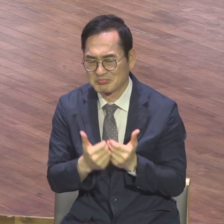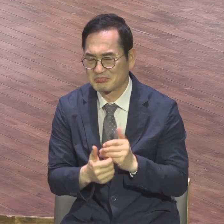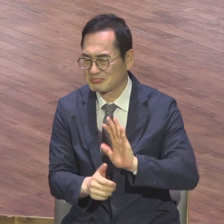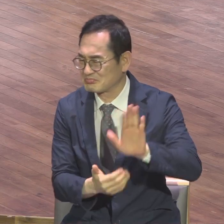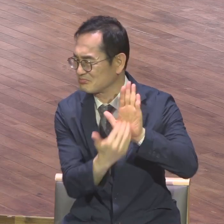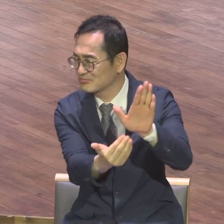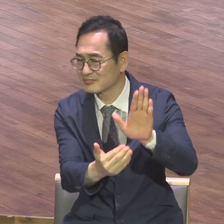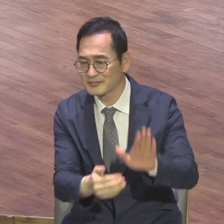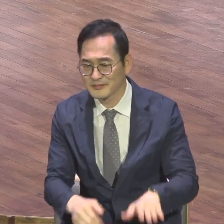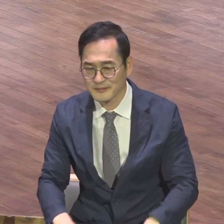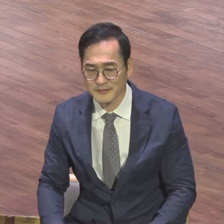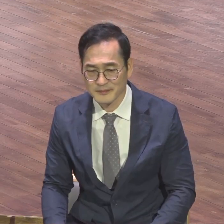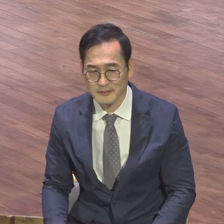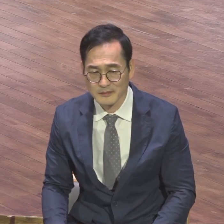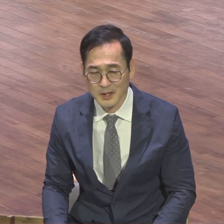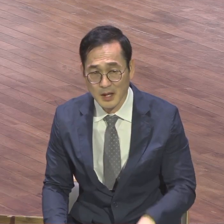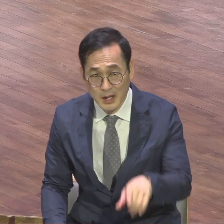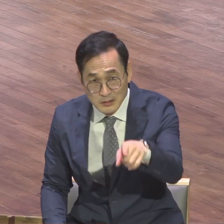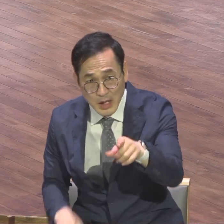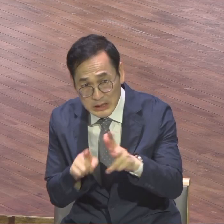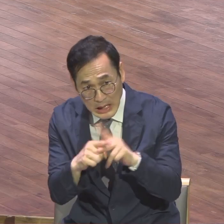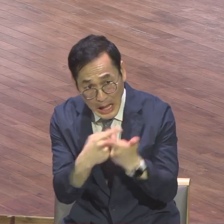건 받아들이기 때문에.